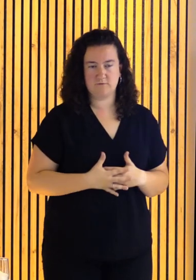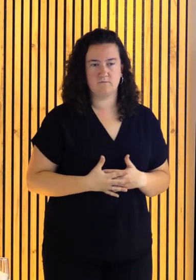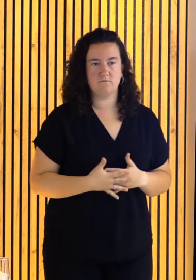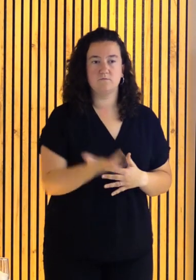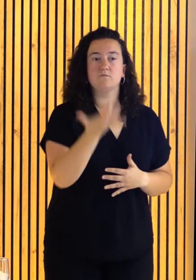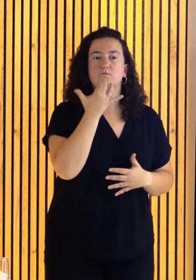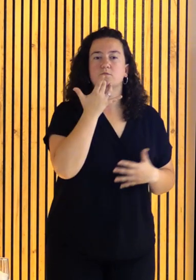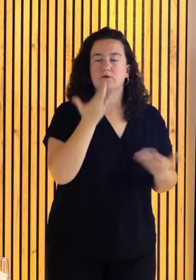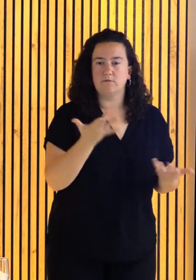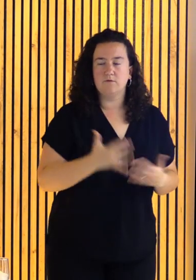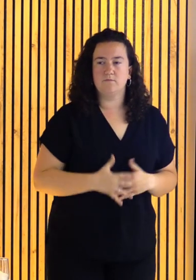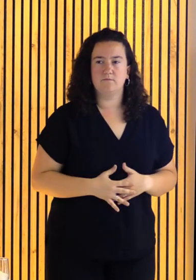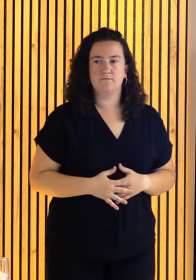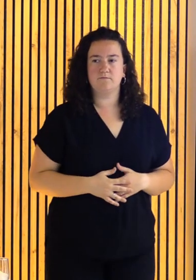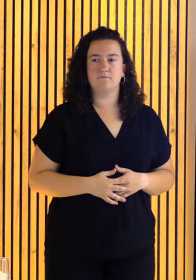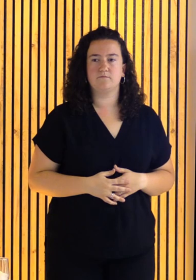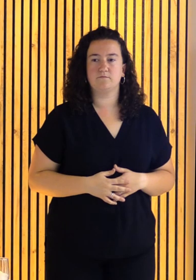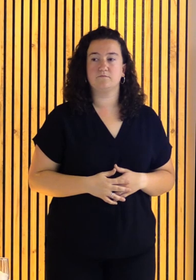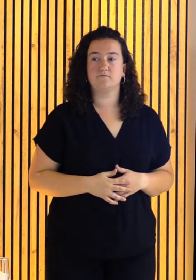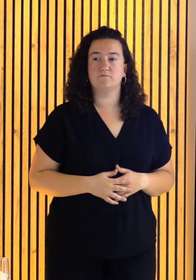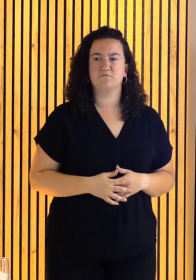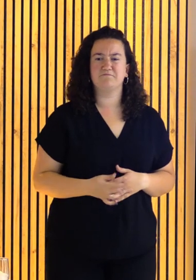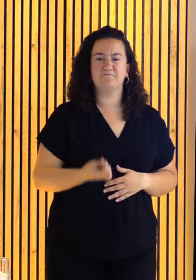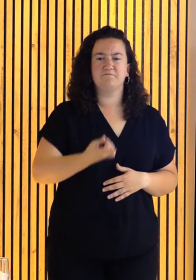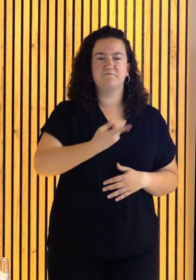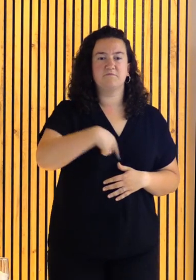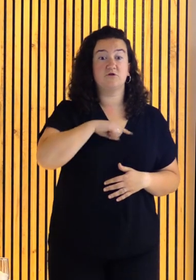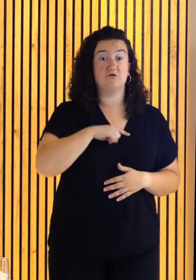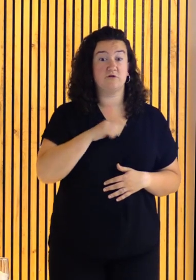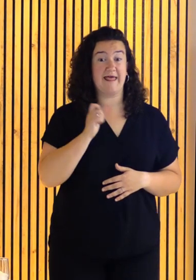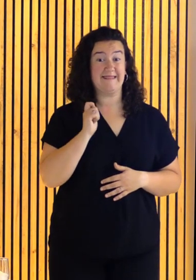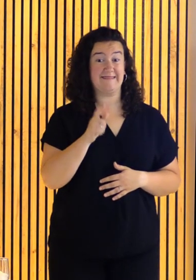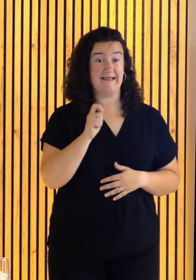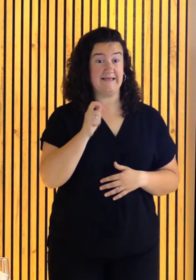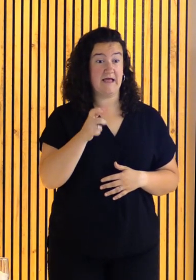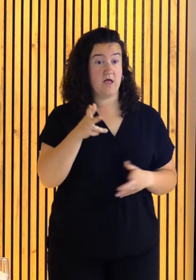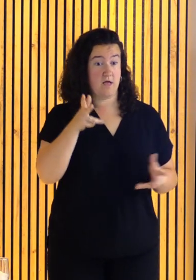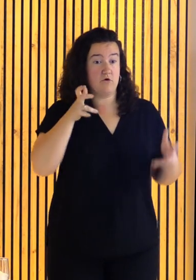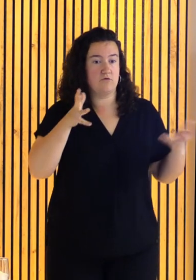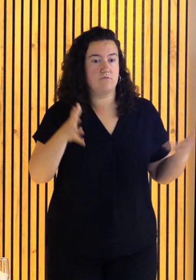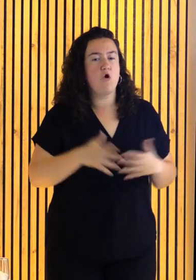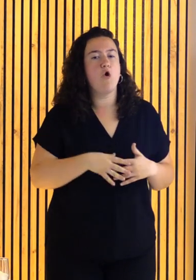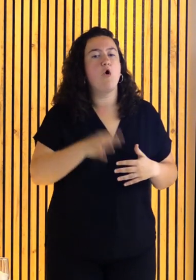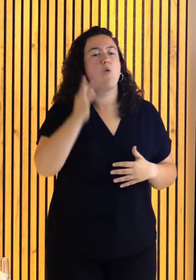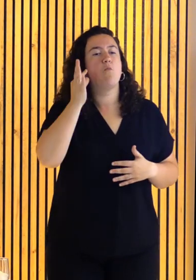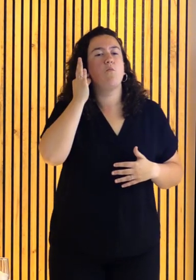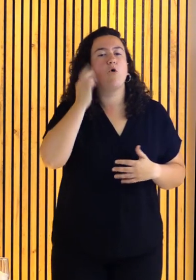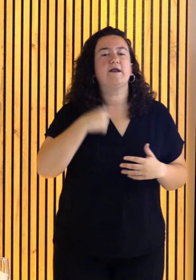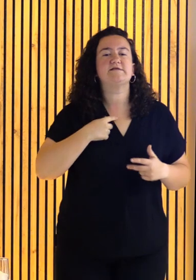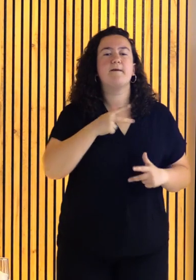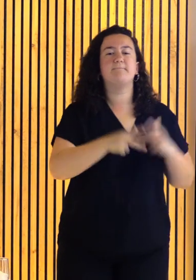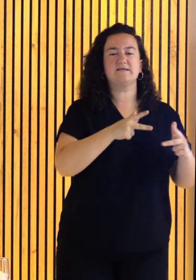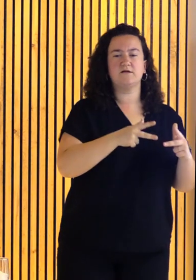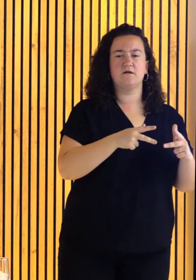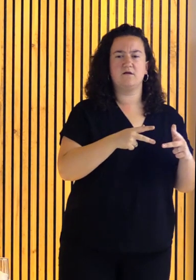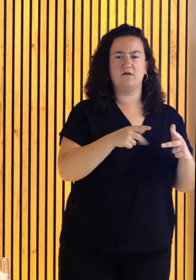Zergatik entzun izan dugu askotan, euskal emakumeak, euskal terminoaren polisemia beste baterako utzita, boiera